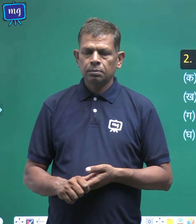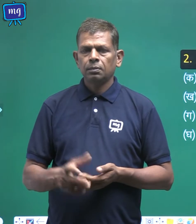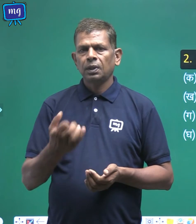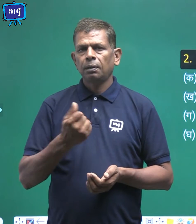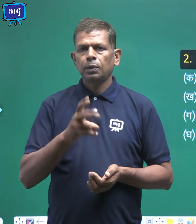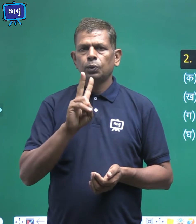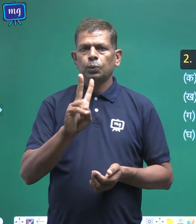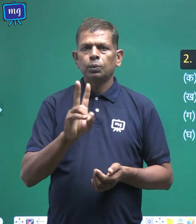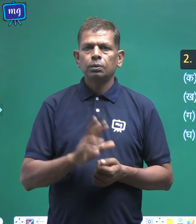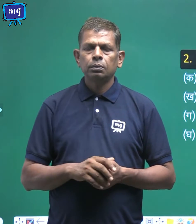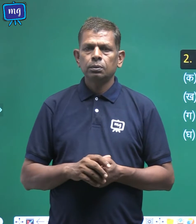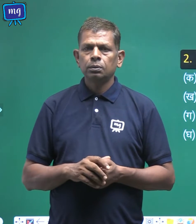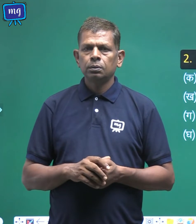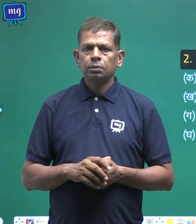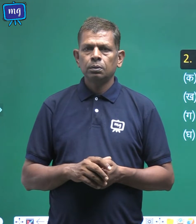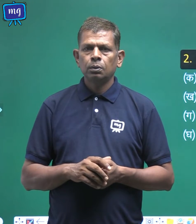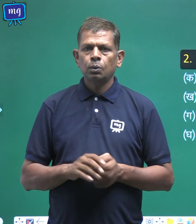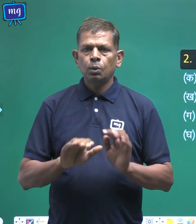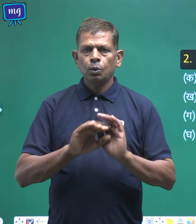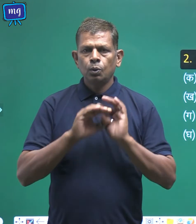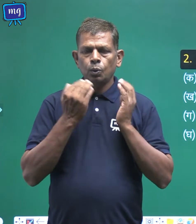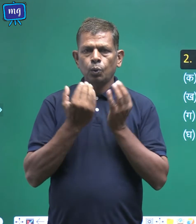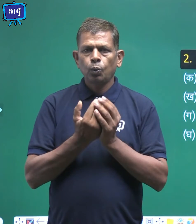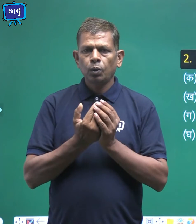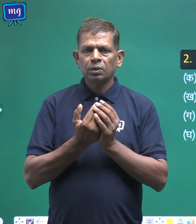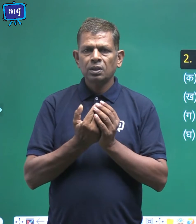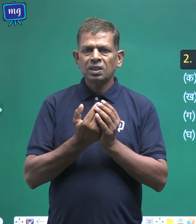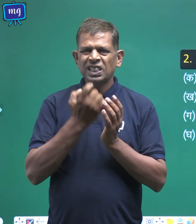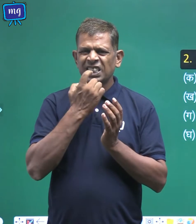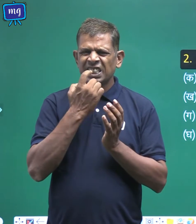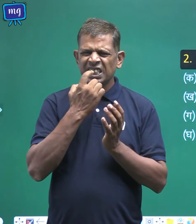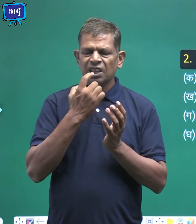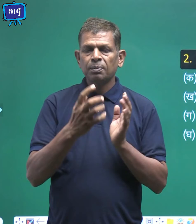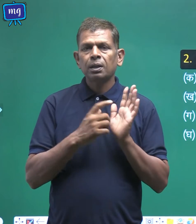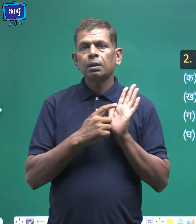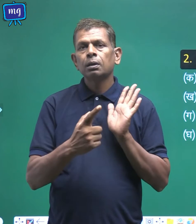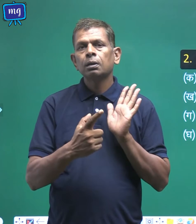नंबर 2, गोलीय दर्पण होते हैं।